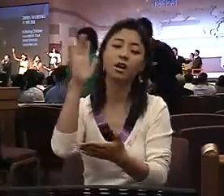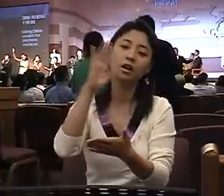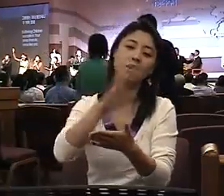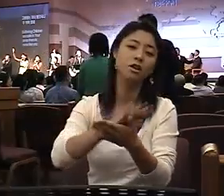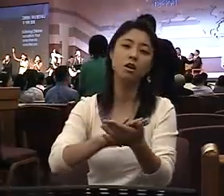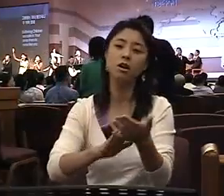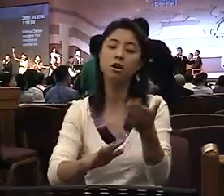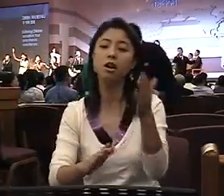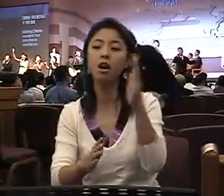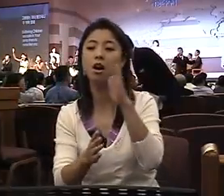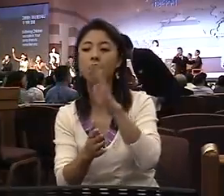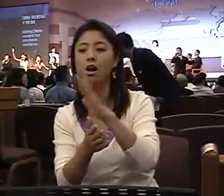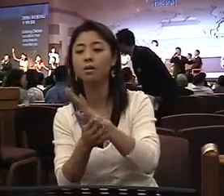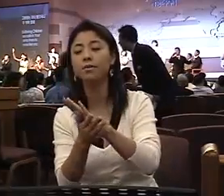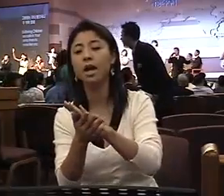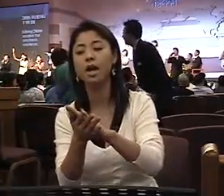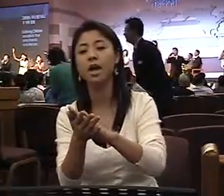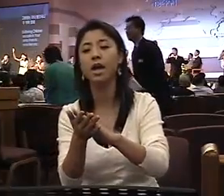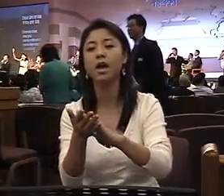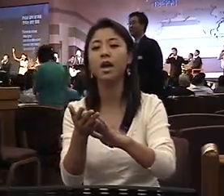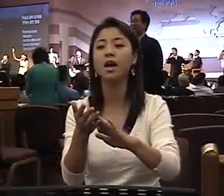주밖에